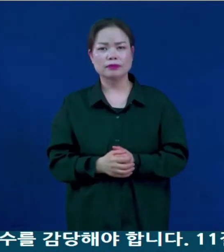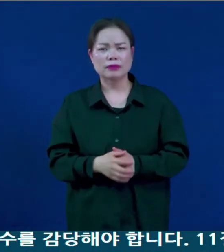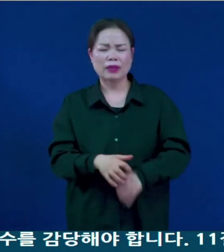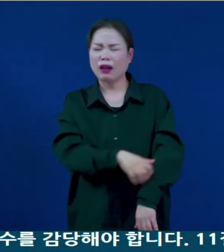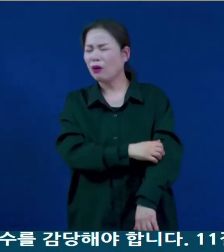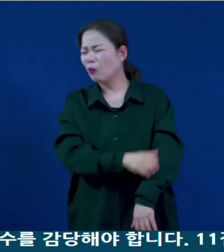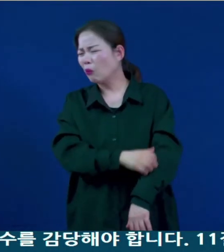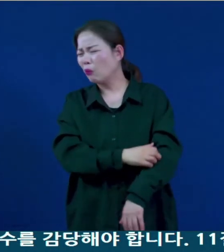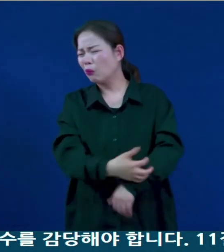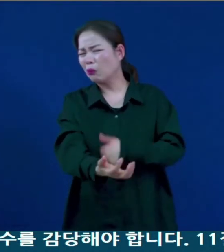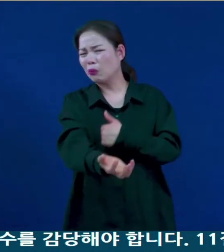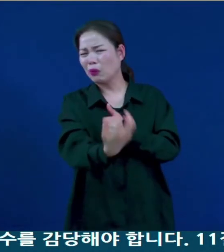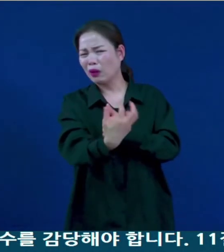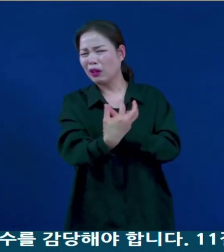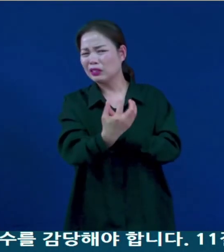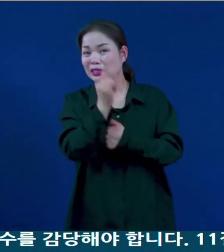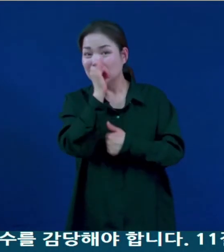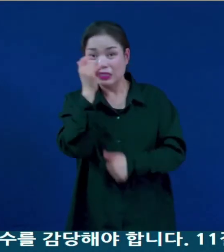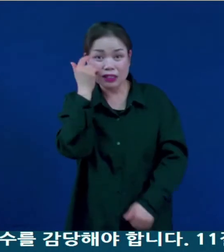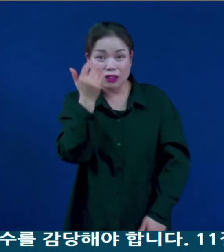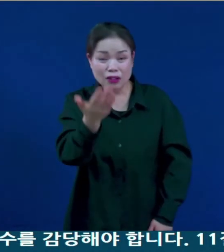귀찮고 괴롭히는 사람들이 있지 않습니까?